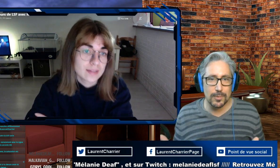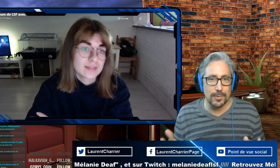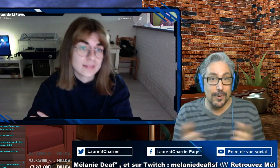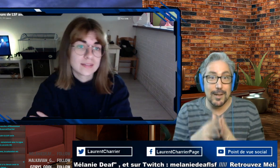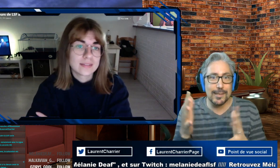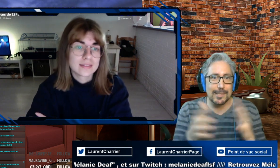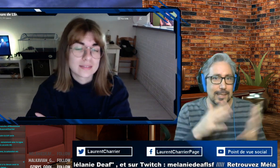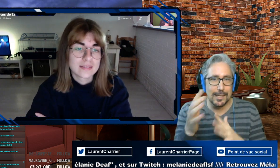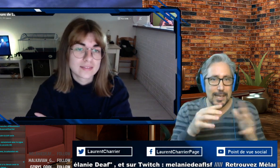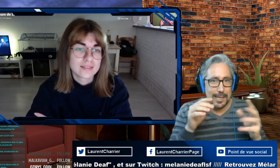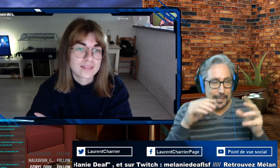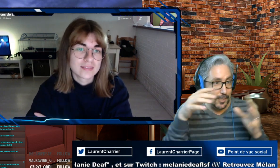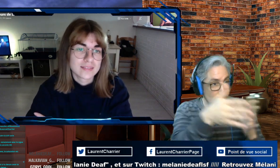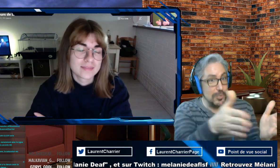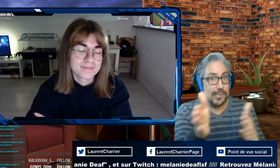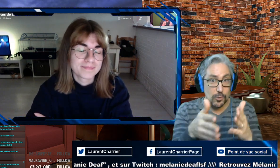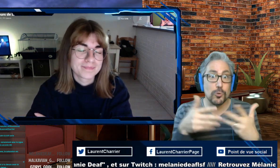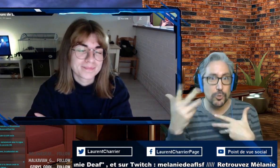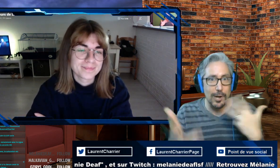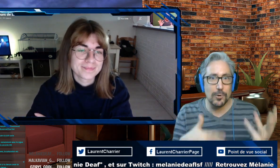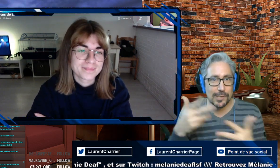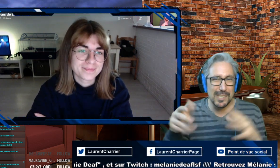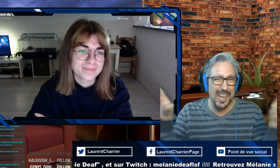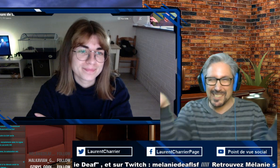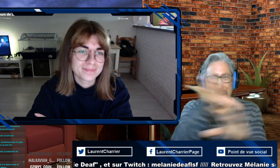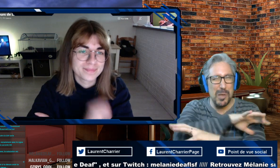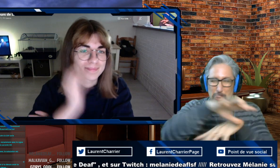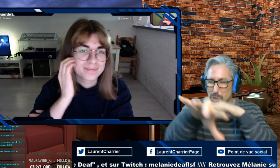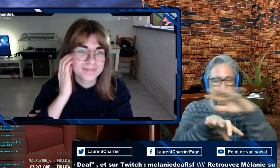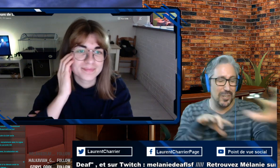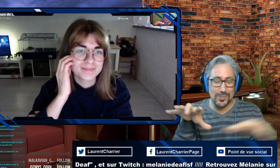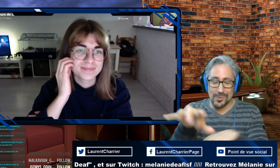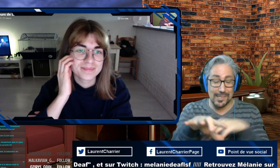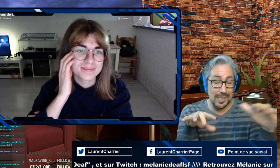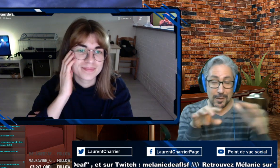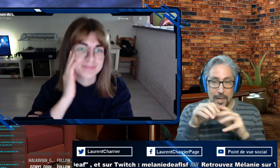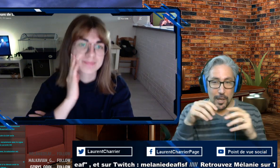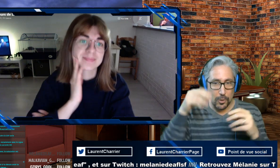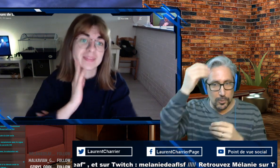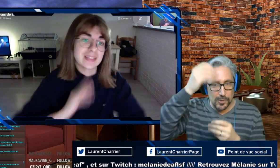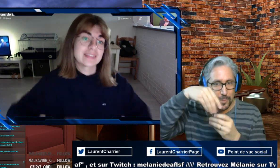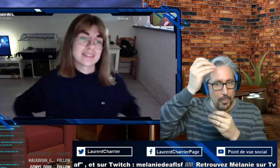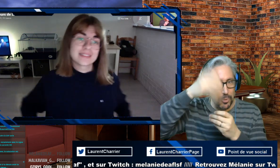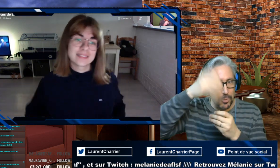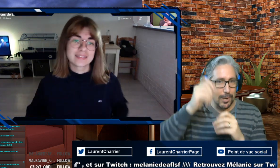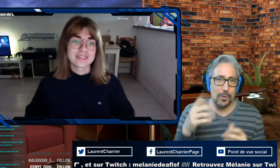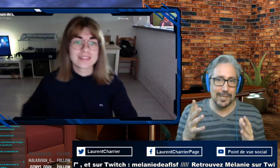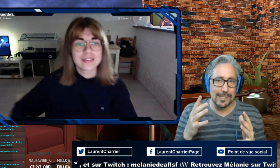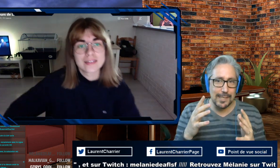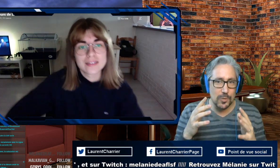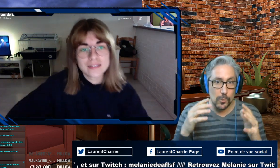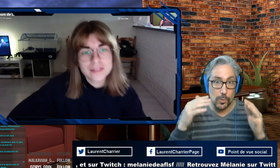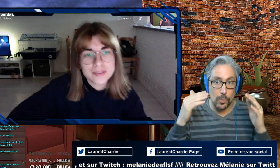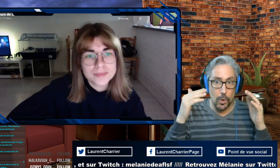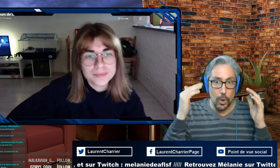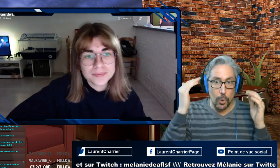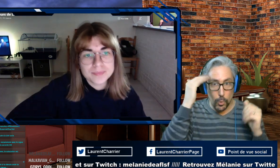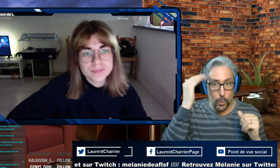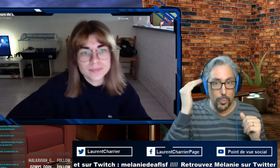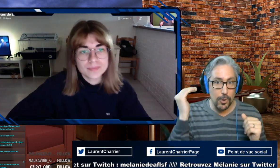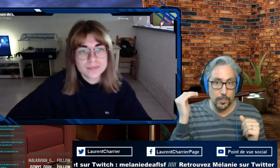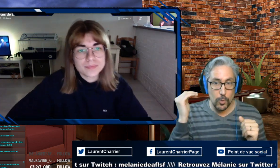septembre. Donc voilà, c'est comme tu dis, c'est culturel aussi. C'est un mélange de plein de choses. Quand on se met à apprendre la langue des signes,